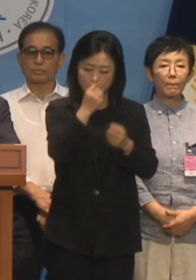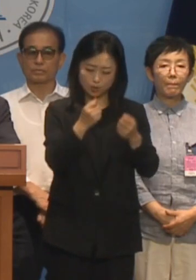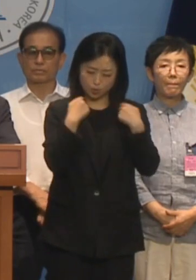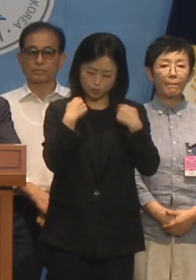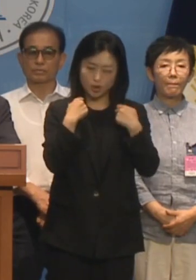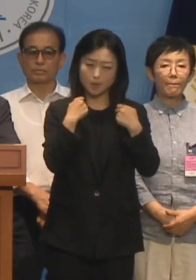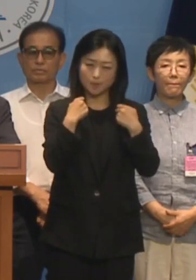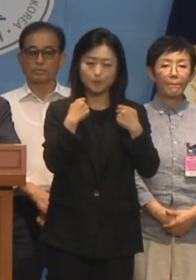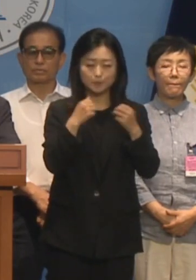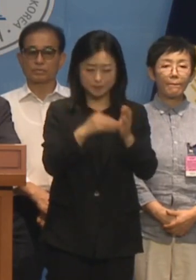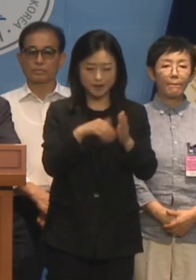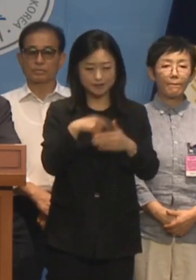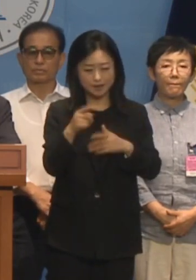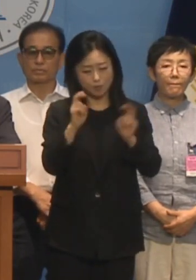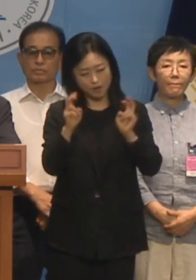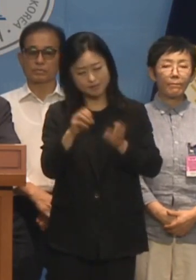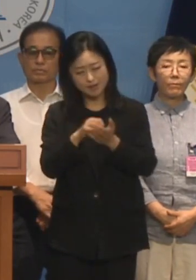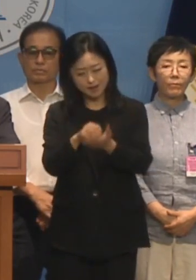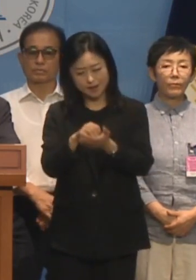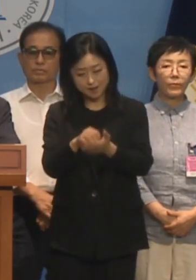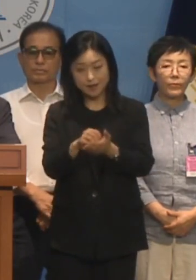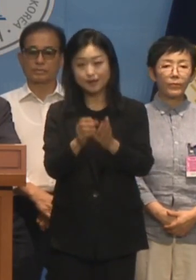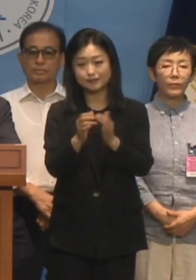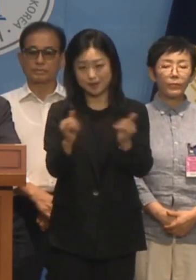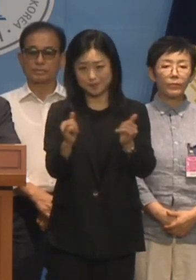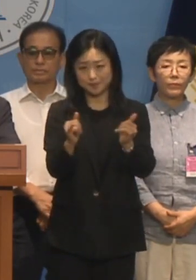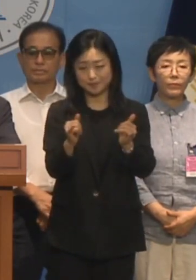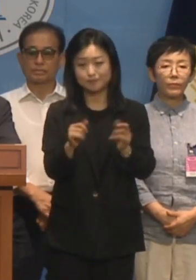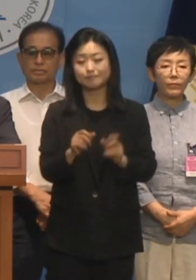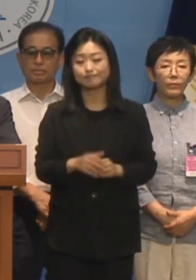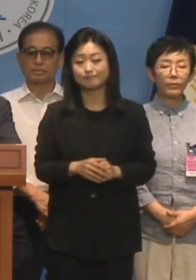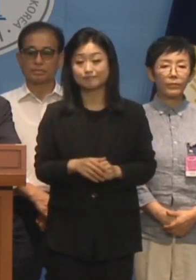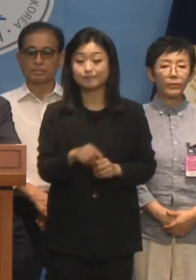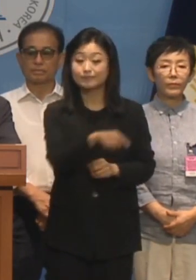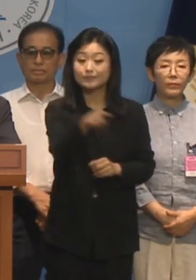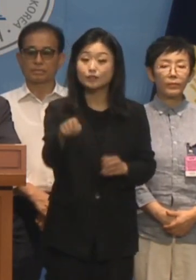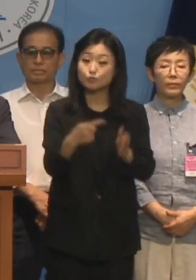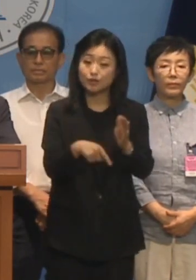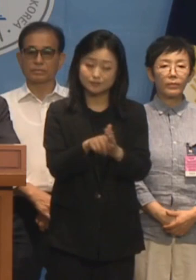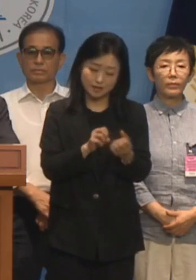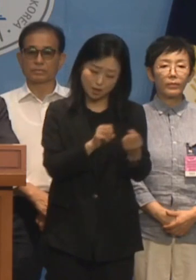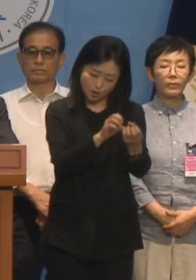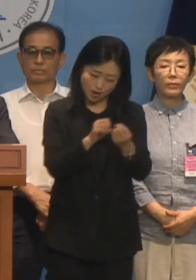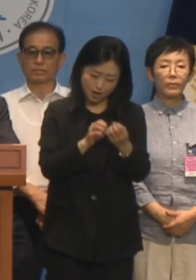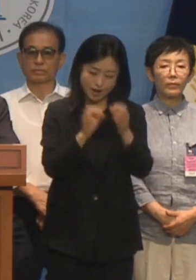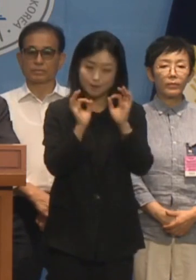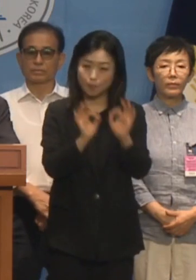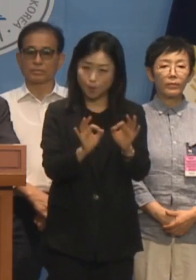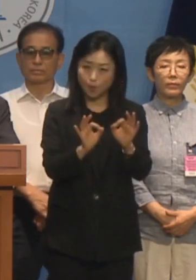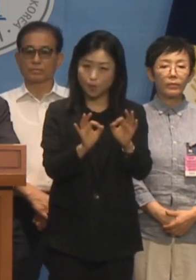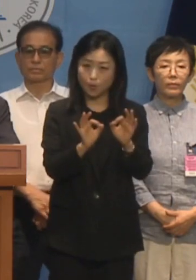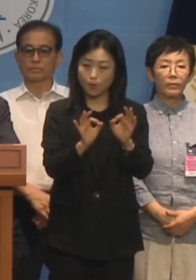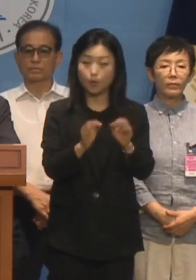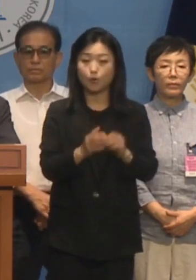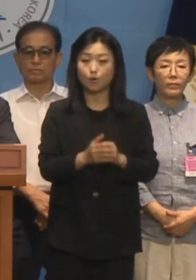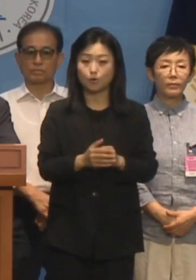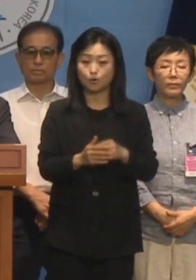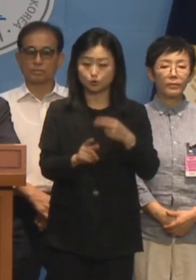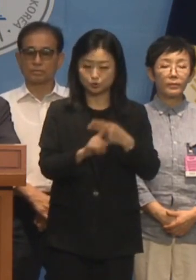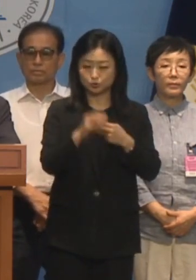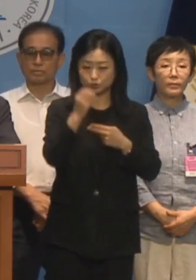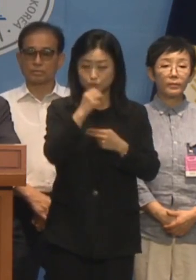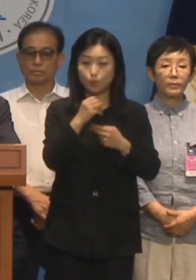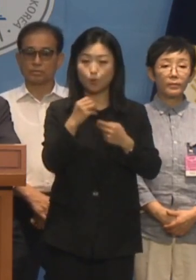일선에 나서야 하는 고졸 취업생이었습니다. 저는 이들과 대화하고 면담하면서 중등교육과